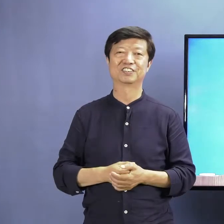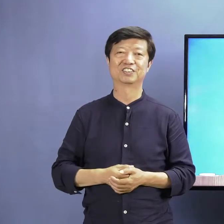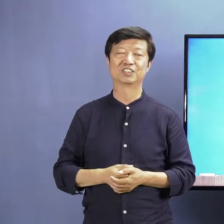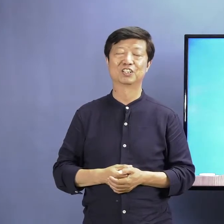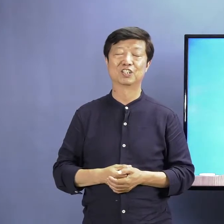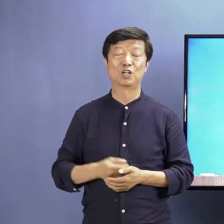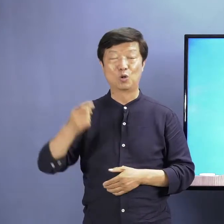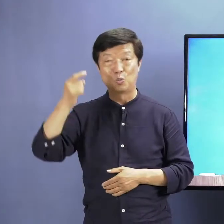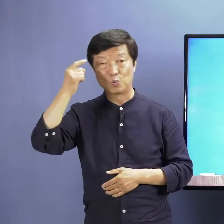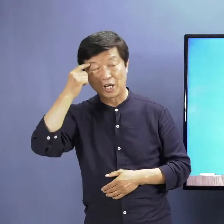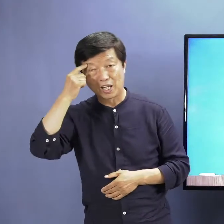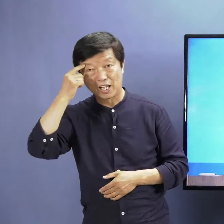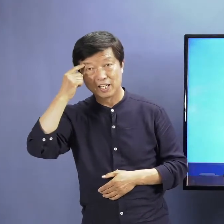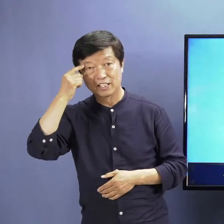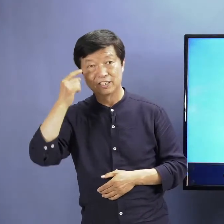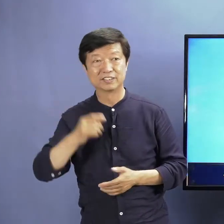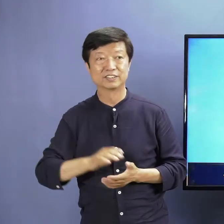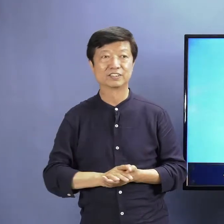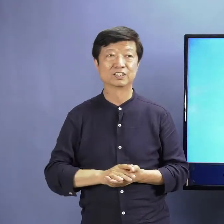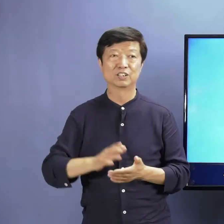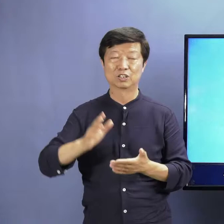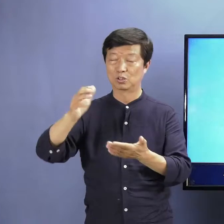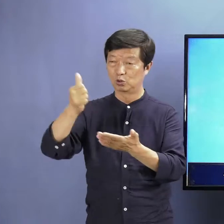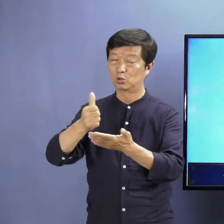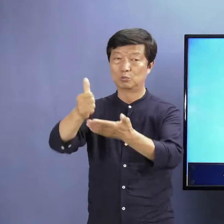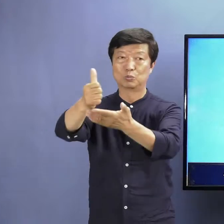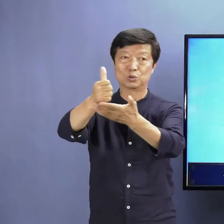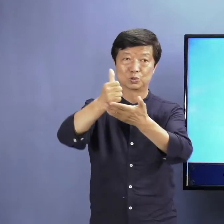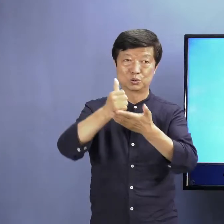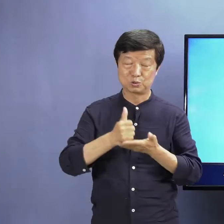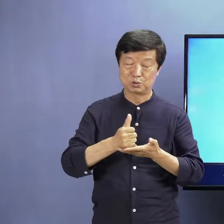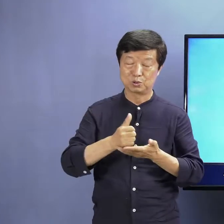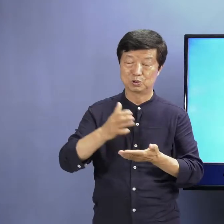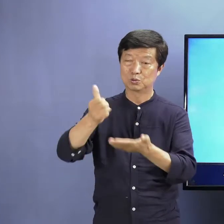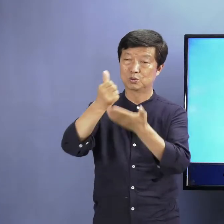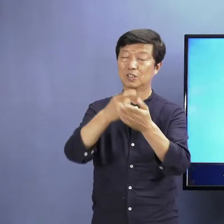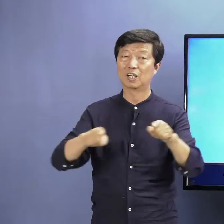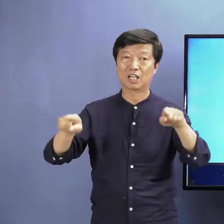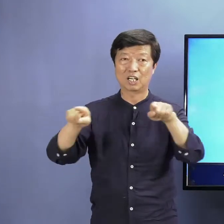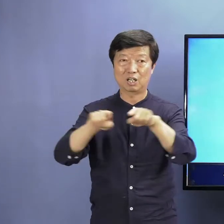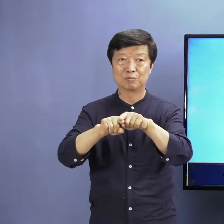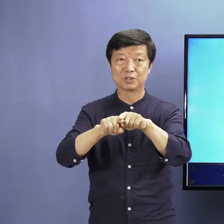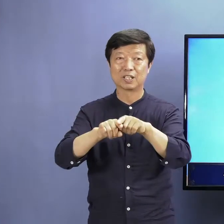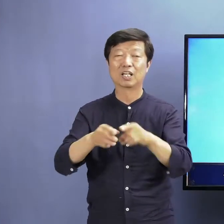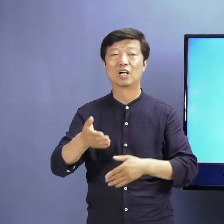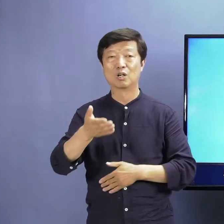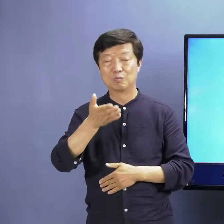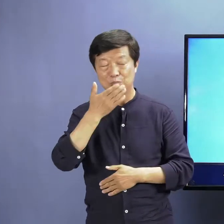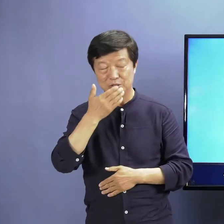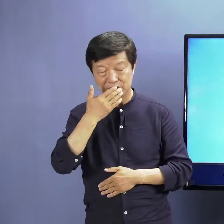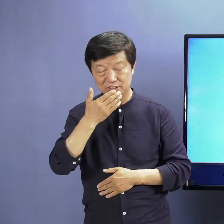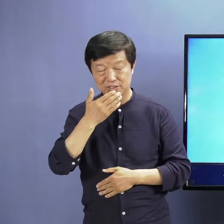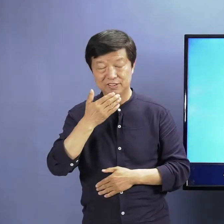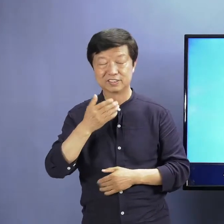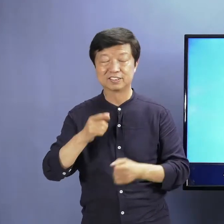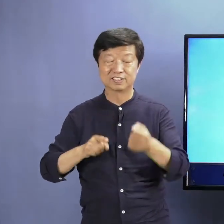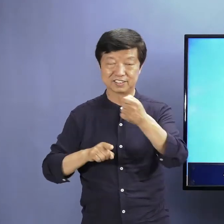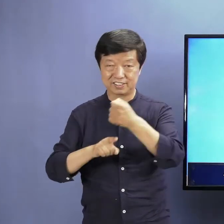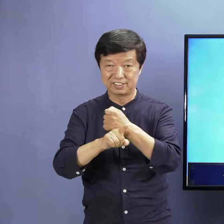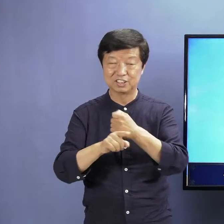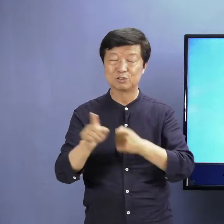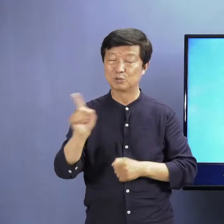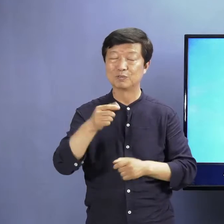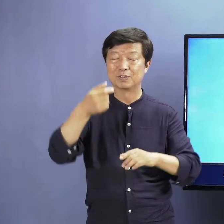왜냐하면요, 주님을 모셔드리고 주님과 함께 더불어 먹는다는 것,